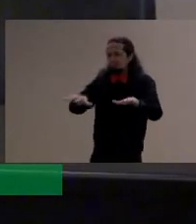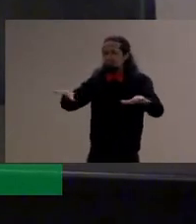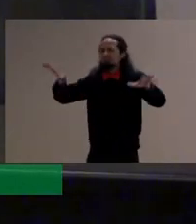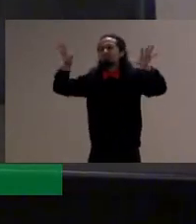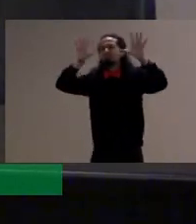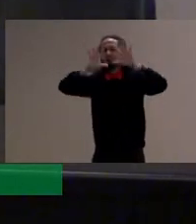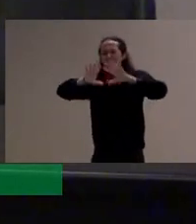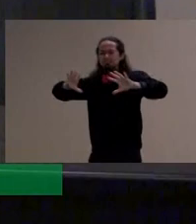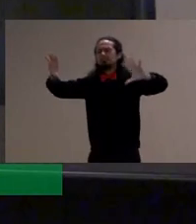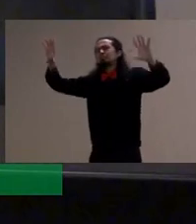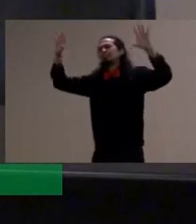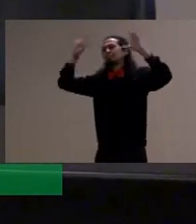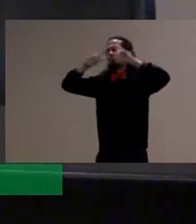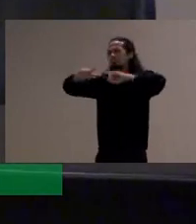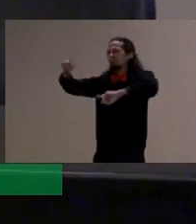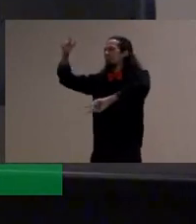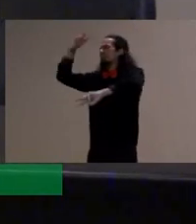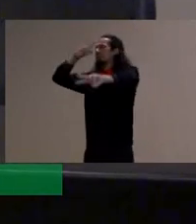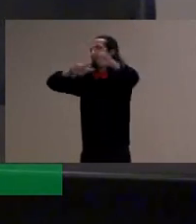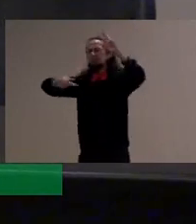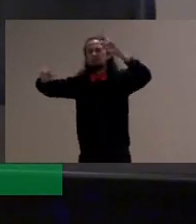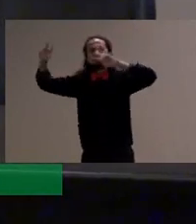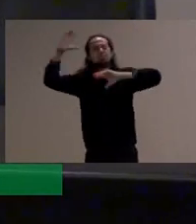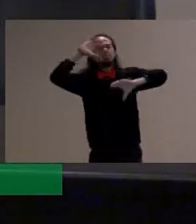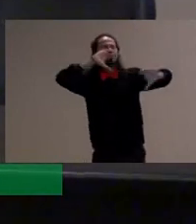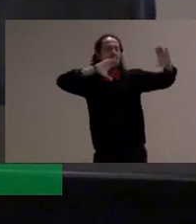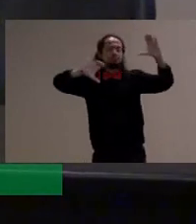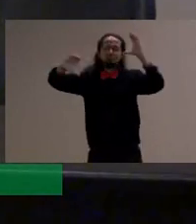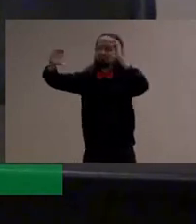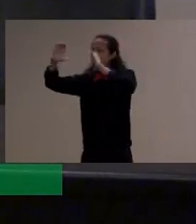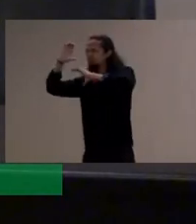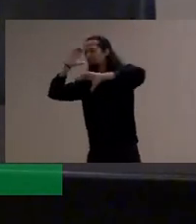cantar para cantar